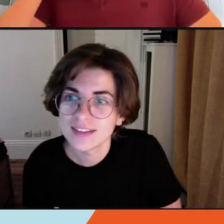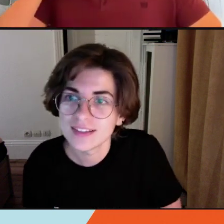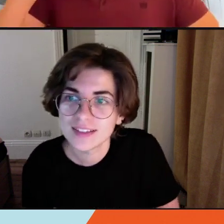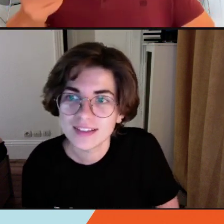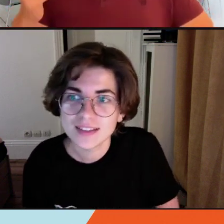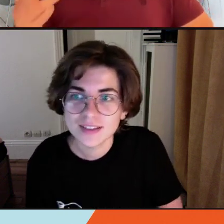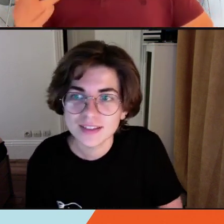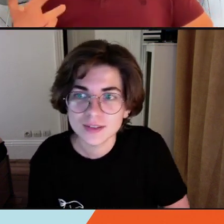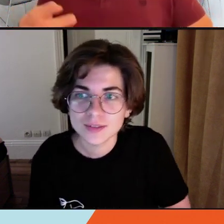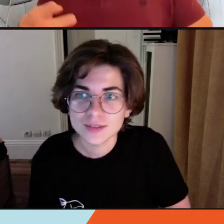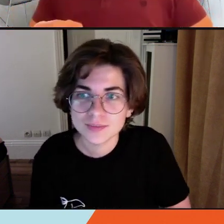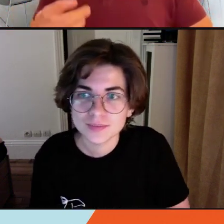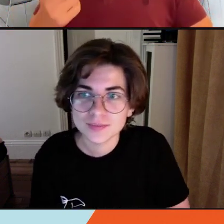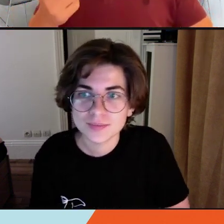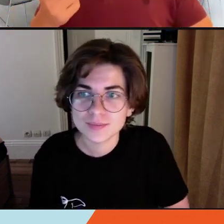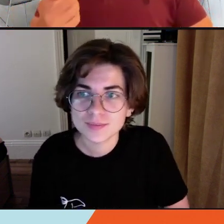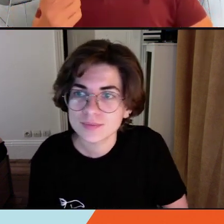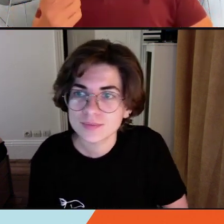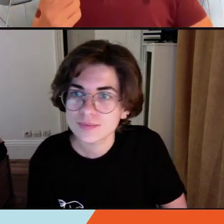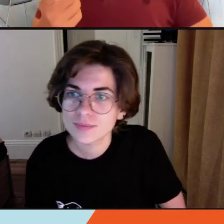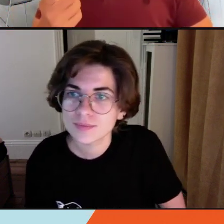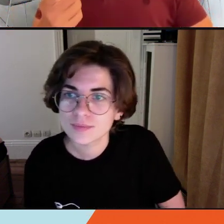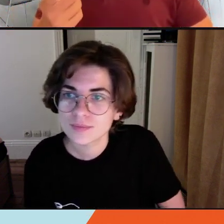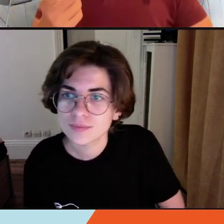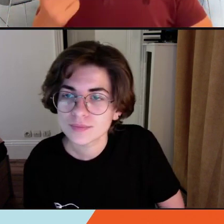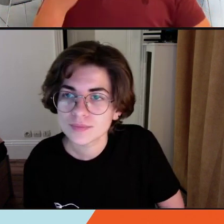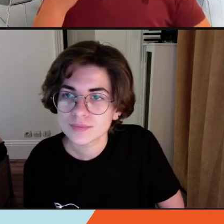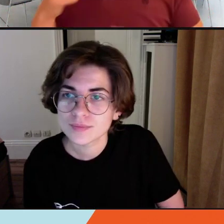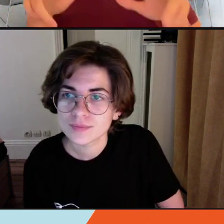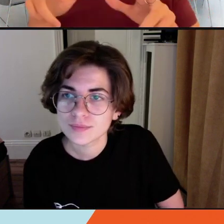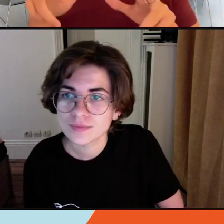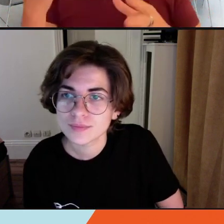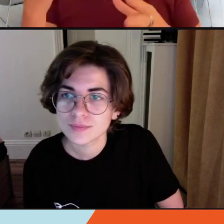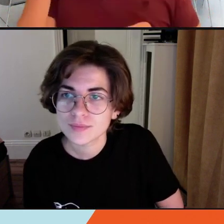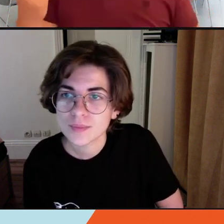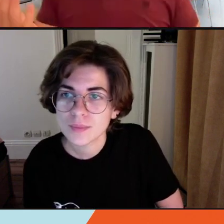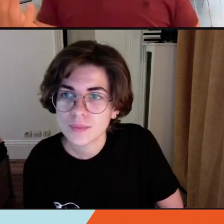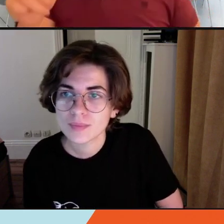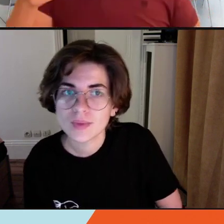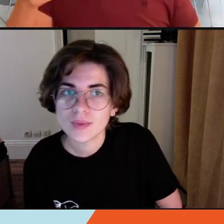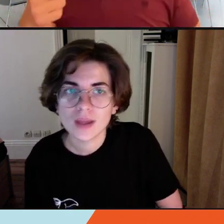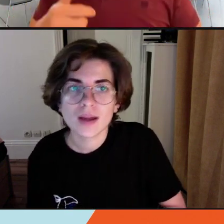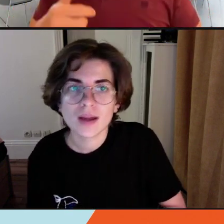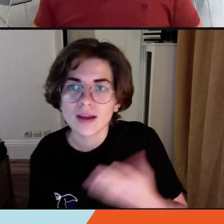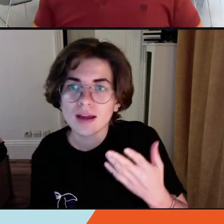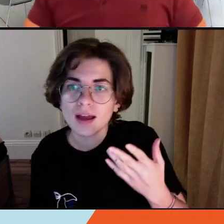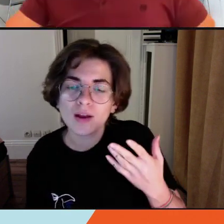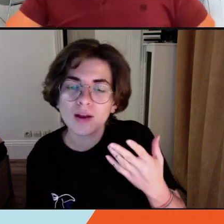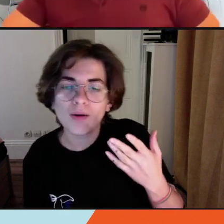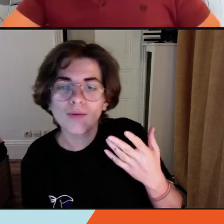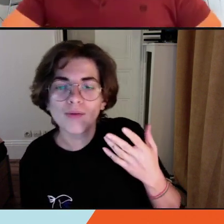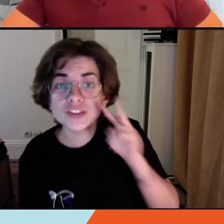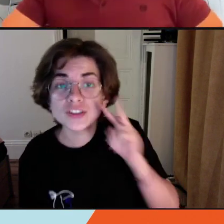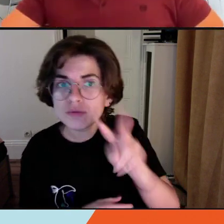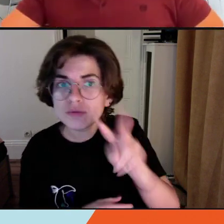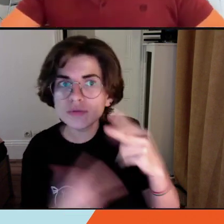Voilà. Tu as vu la vidéo? Qu'est-ce que tu en penses? C'est la première fois. Alors, j'ai vu la vidéo